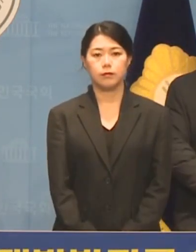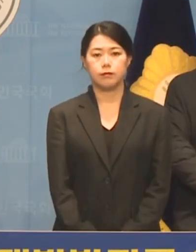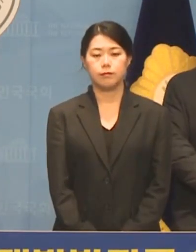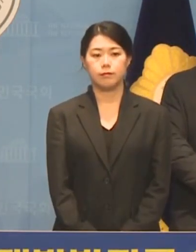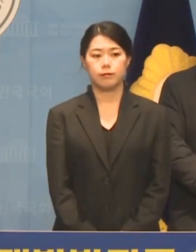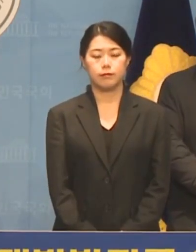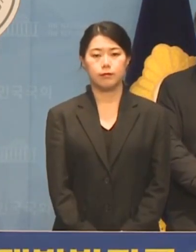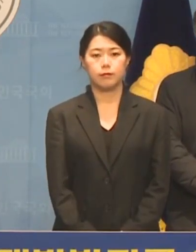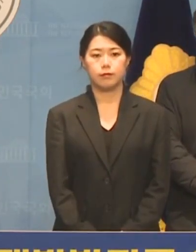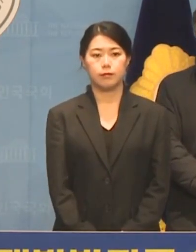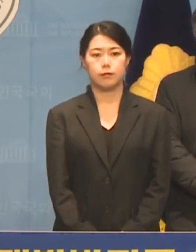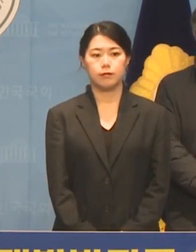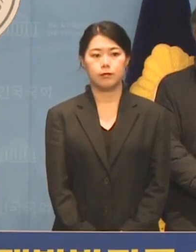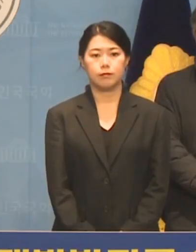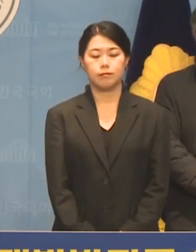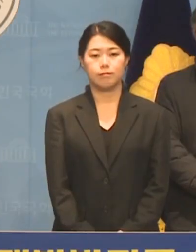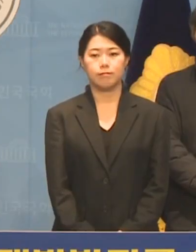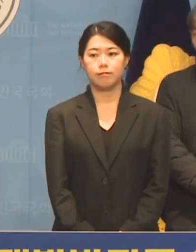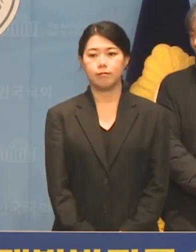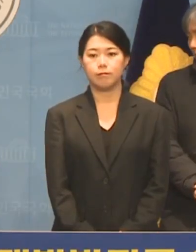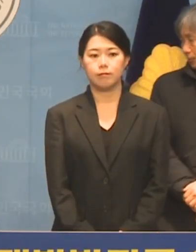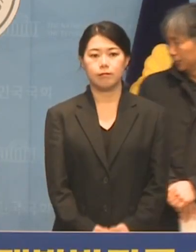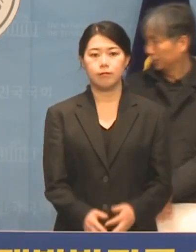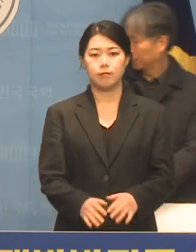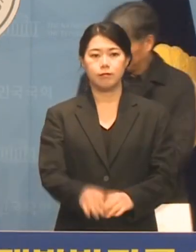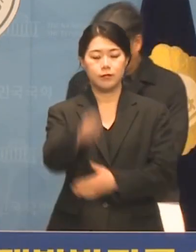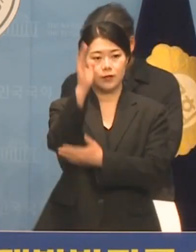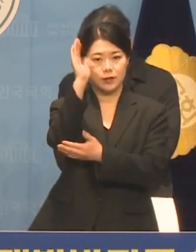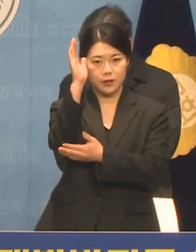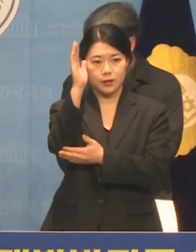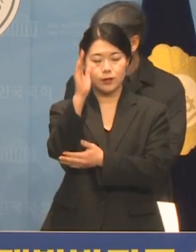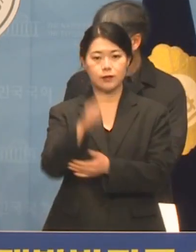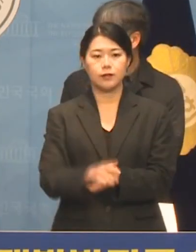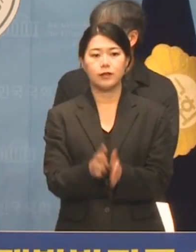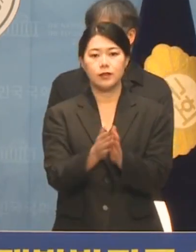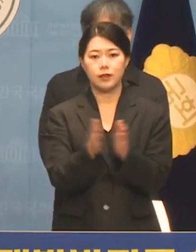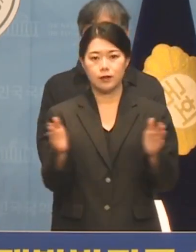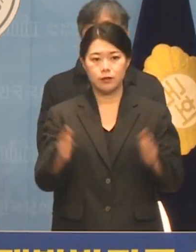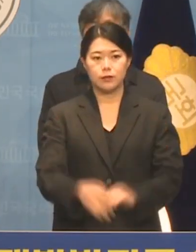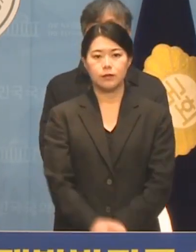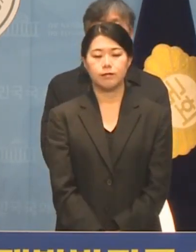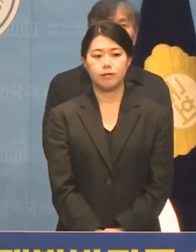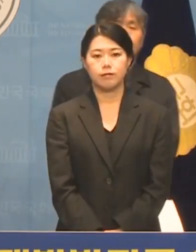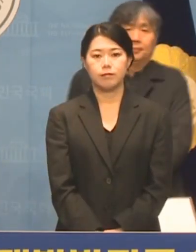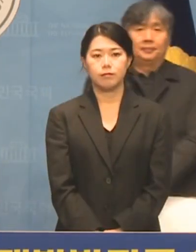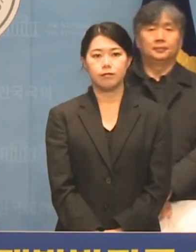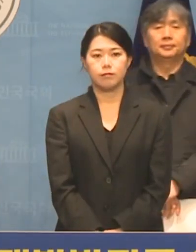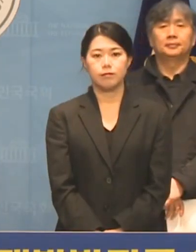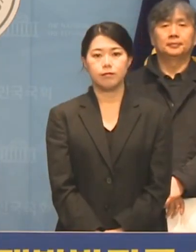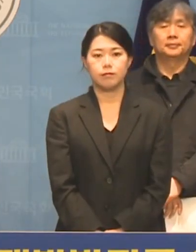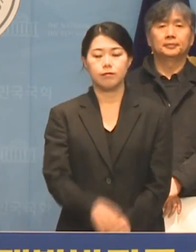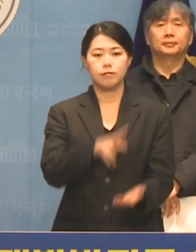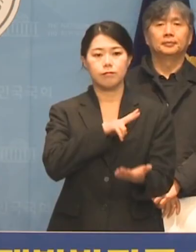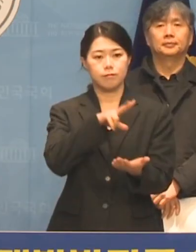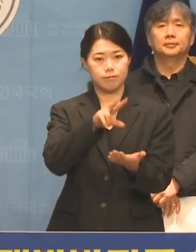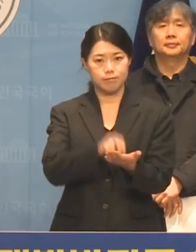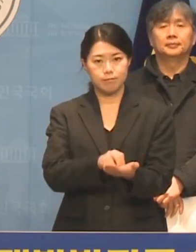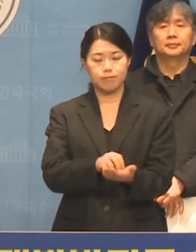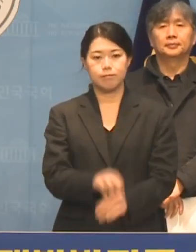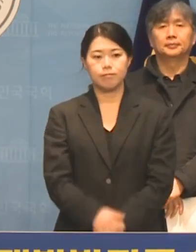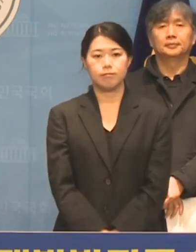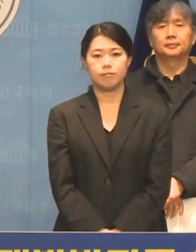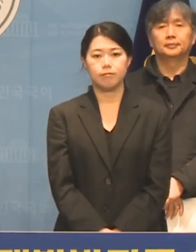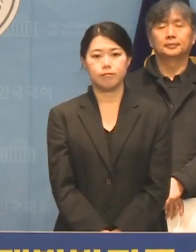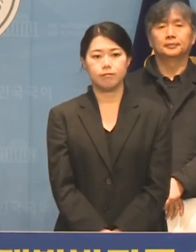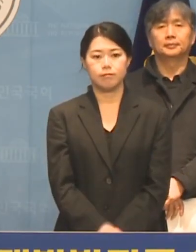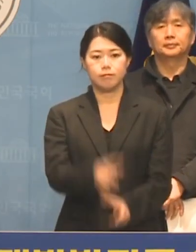예, 조금 늦었습니다. 예, 준비된 기자회견 진행하도록 하겠습니다. 오늘 기자회견은